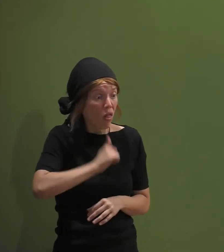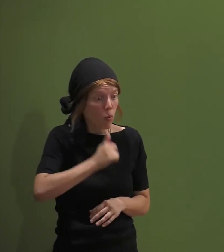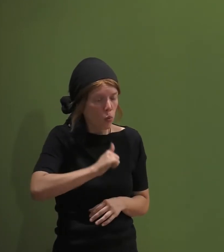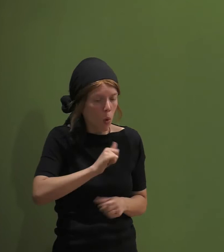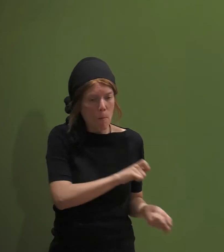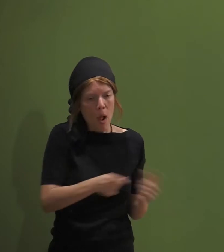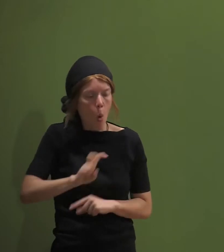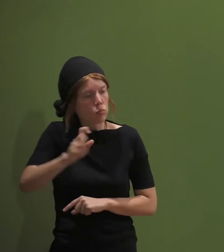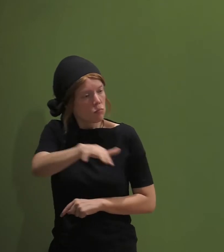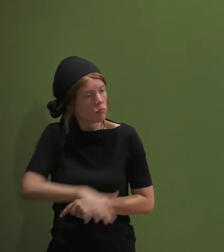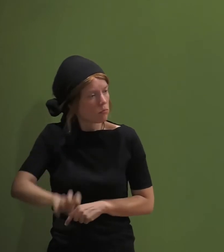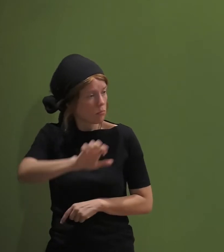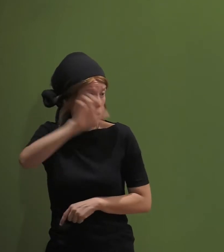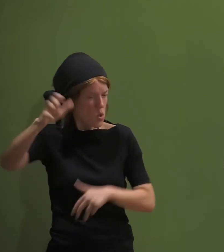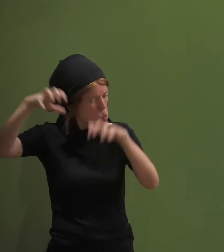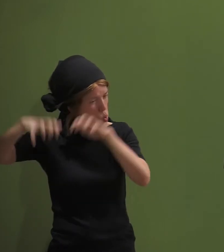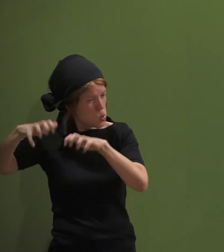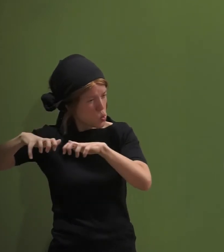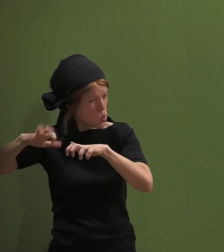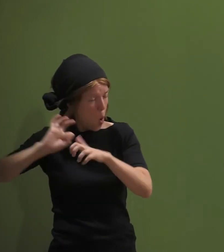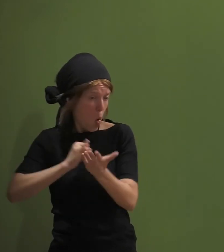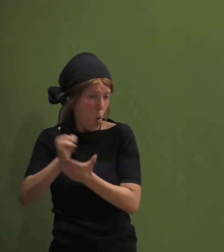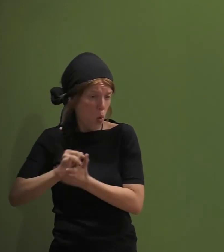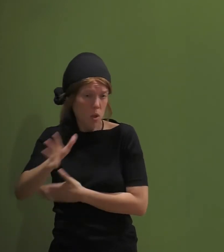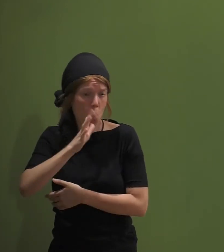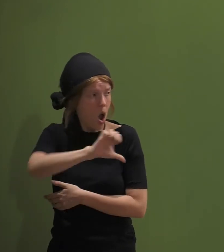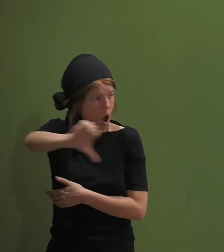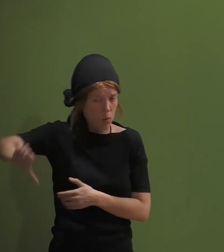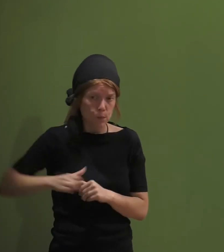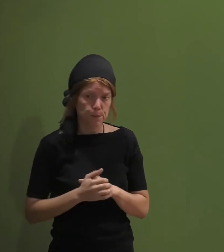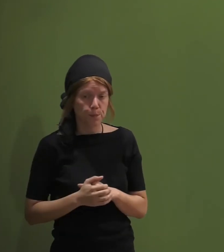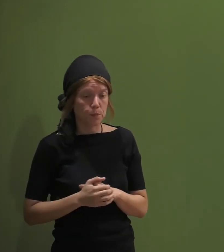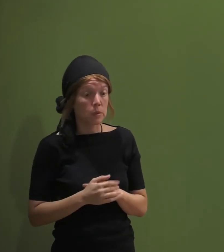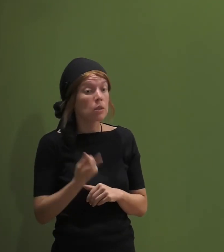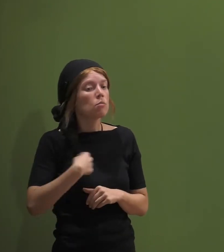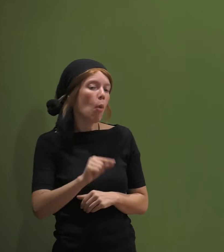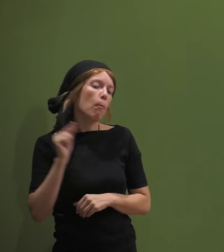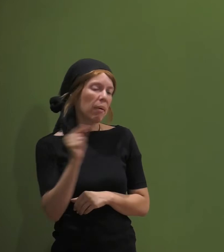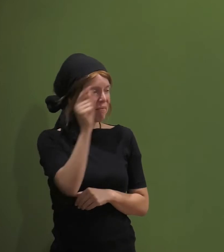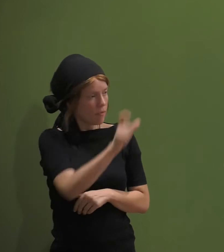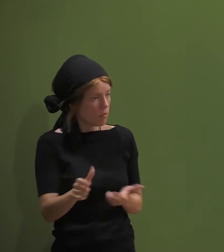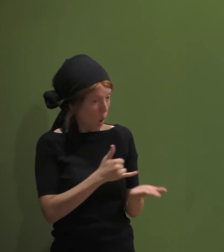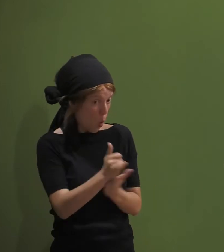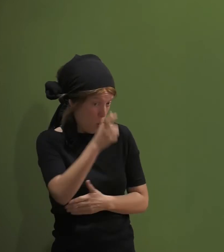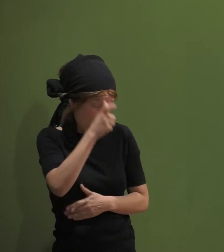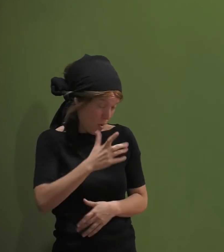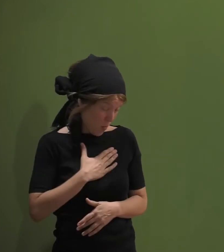similares a las de otras regiones europeas lluviosas o con cultivos de regadío. Si algo puedo reprochar a los agricultores de mi